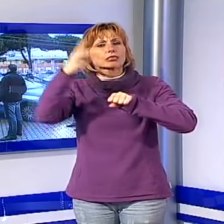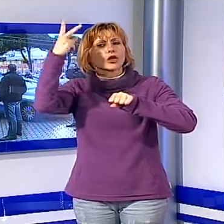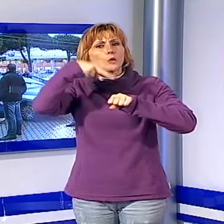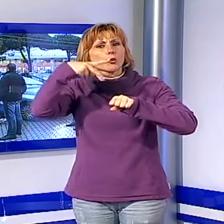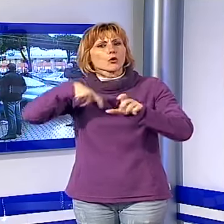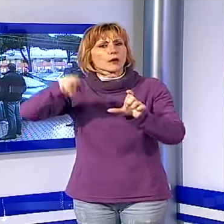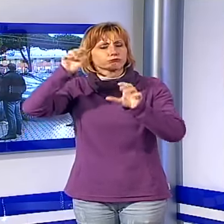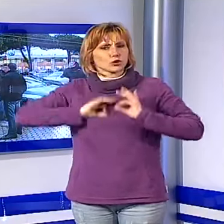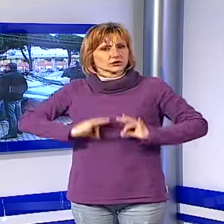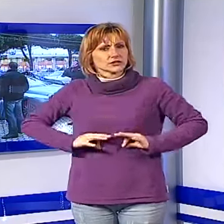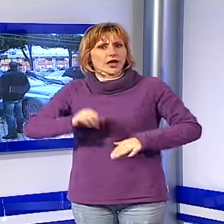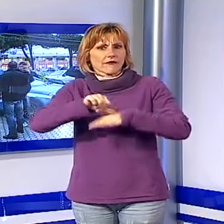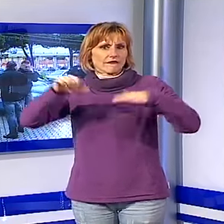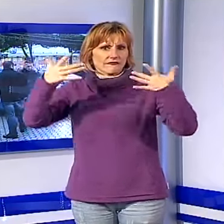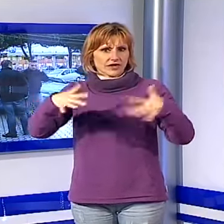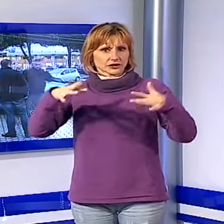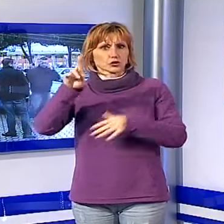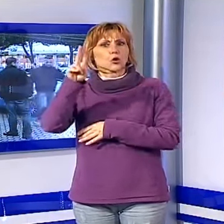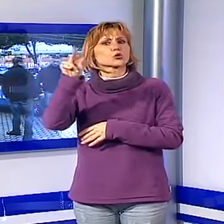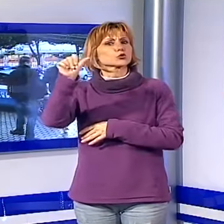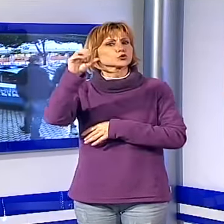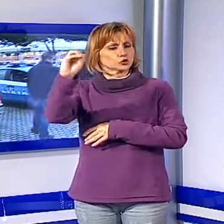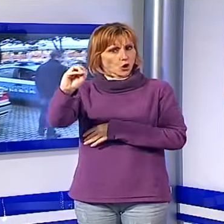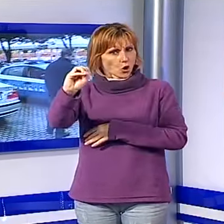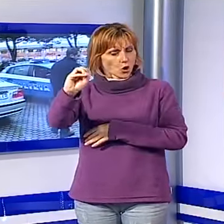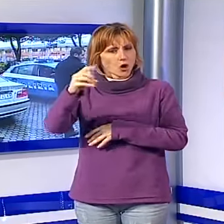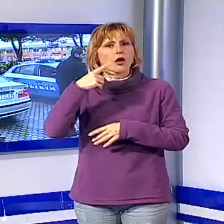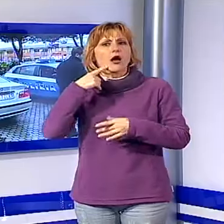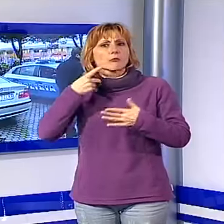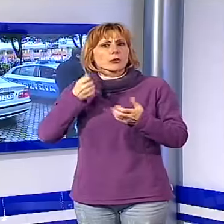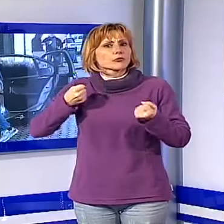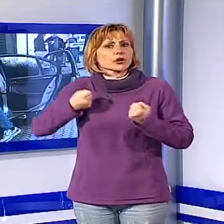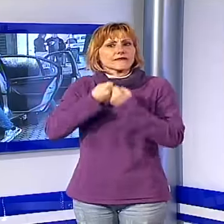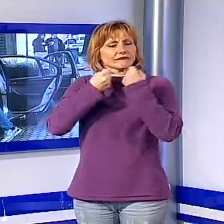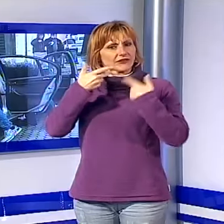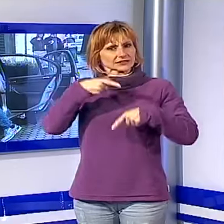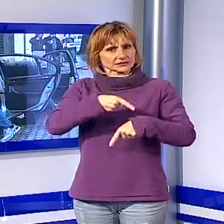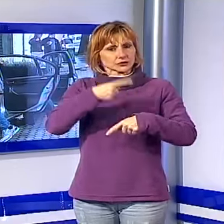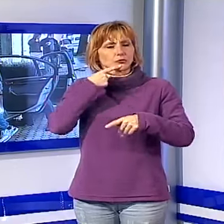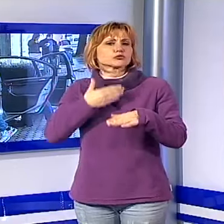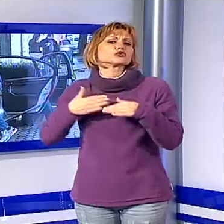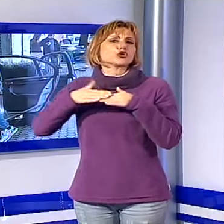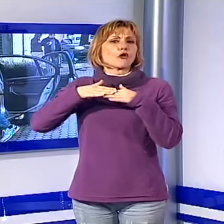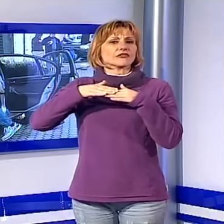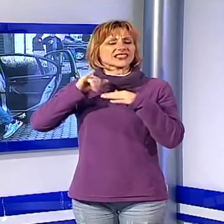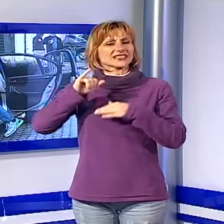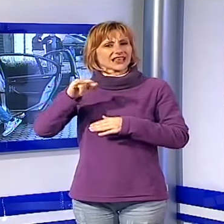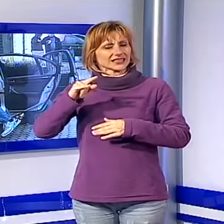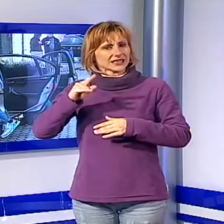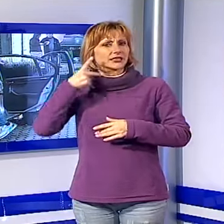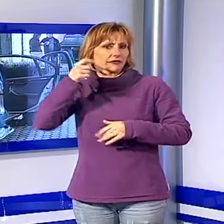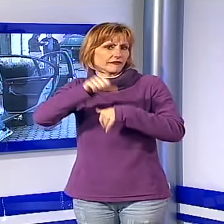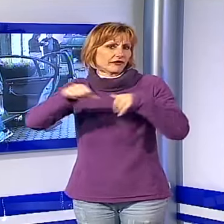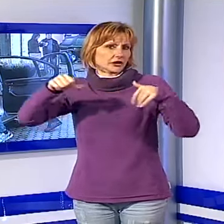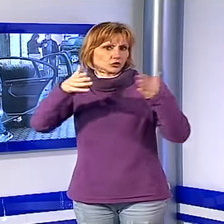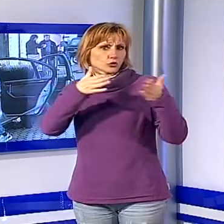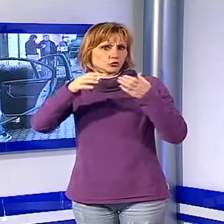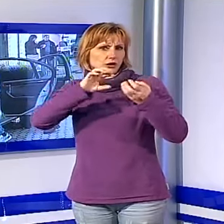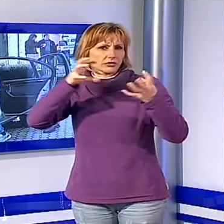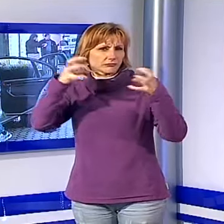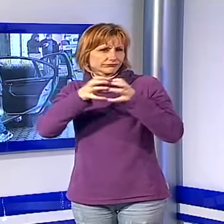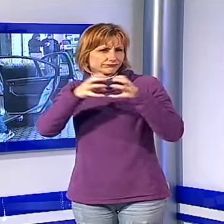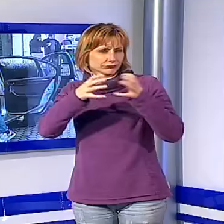Virgilio russo che nel tentativo di bloccare l'auto è stato investito e un sovrintendente rimasto ferito durante la colluttazione con